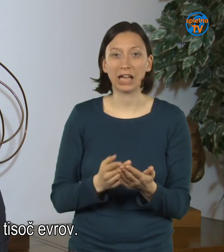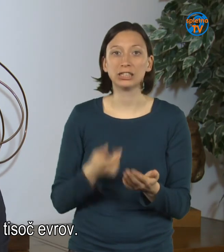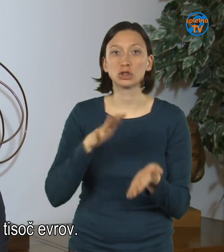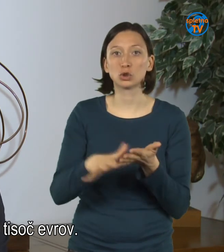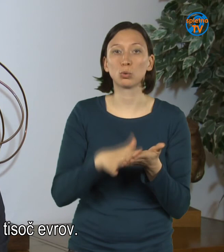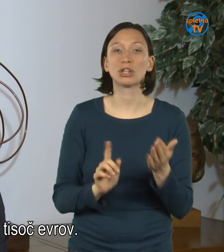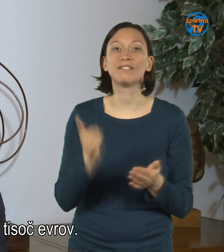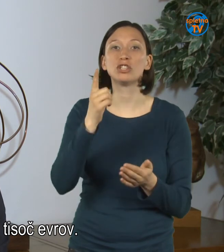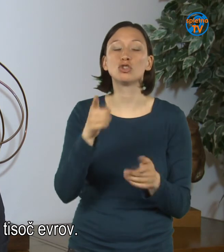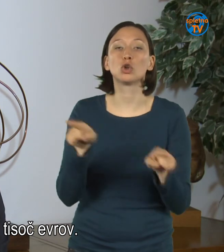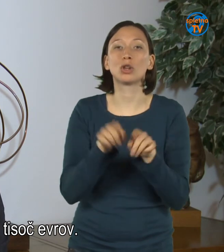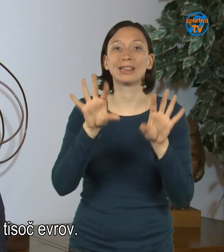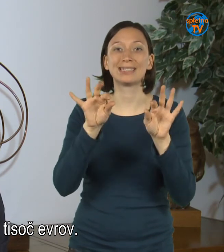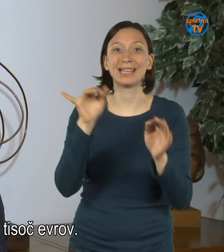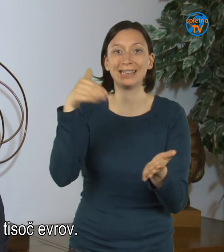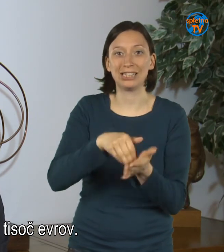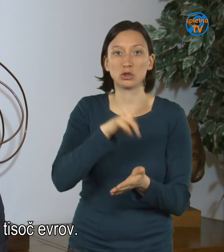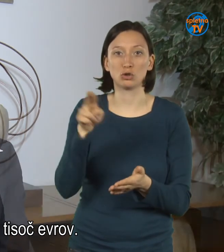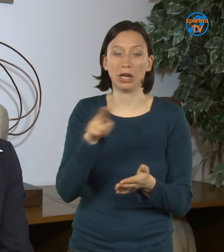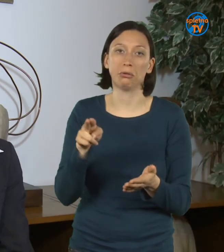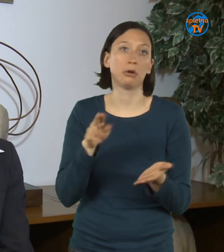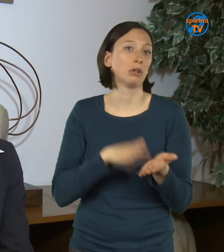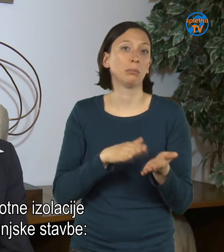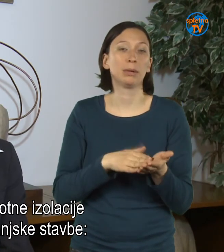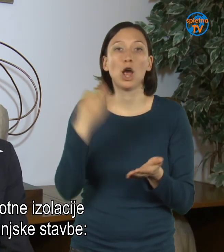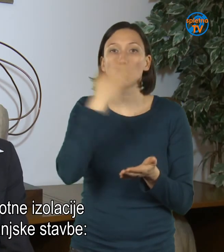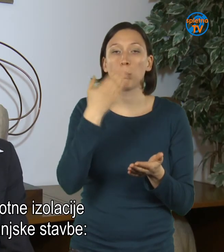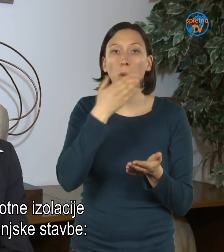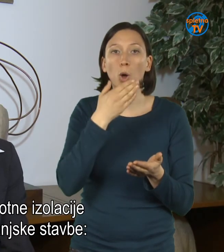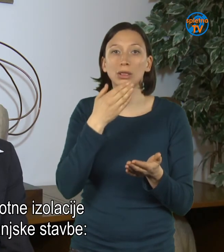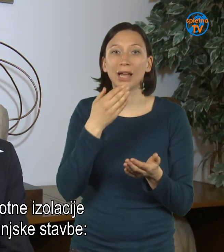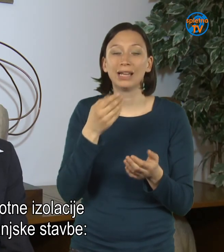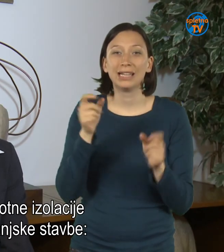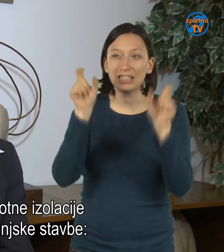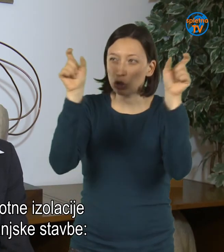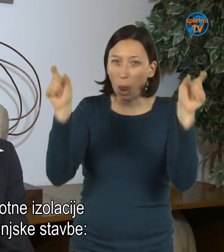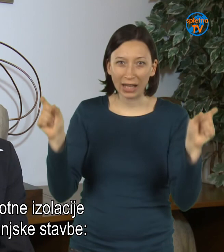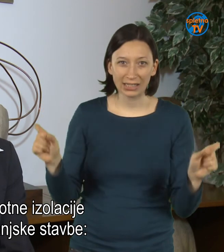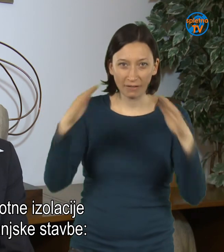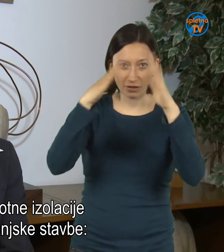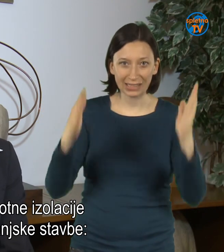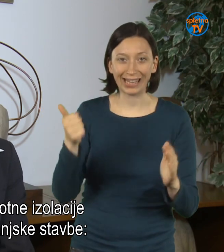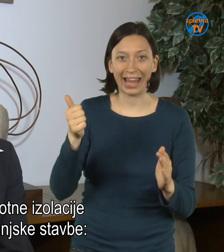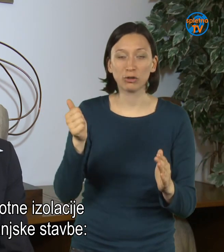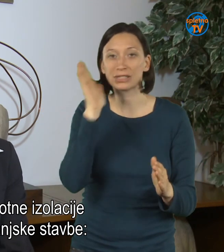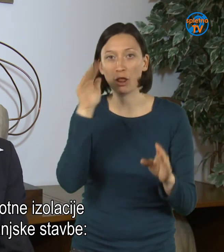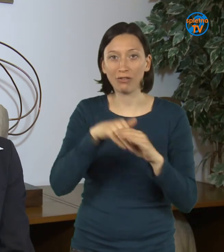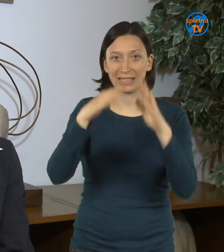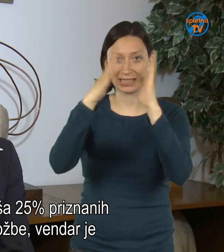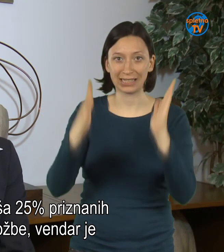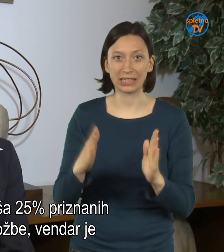stroški so višji od 10.000 evrov. Primer toplotne izolacije fasade enostanovanjske